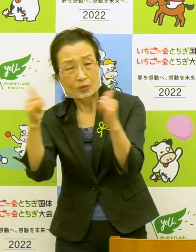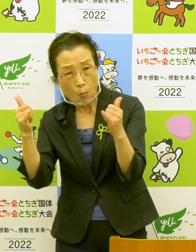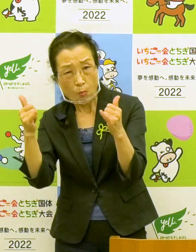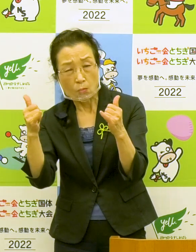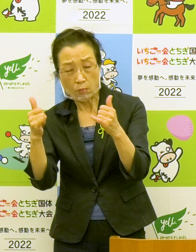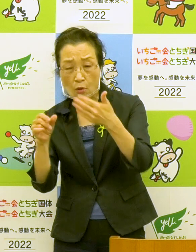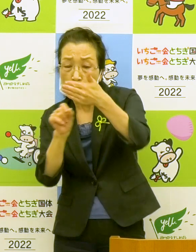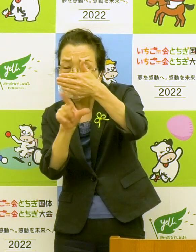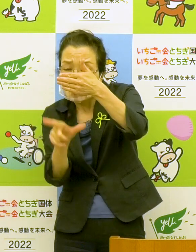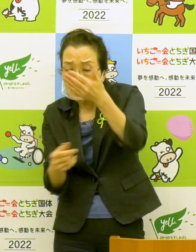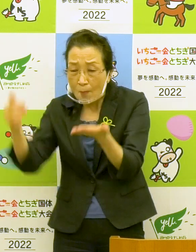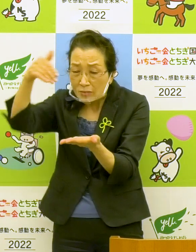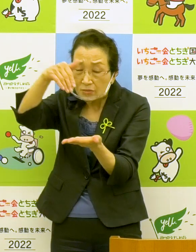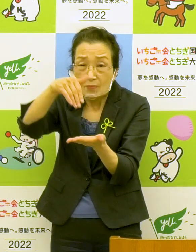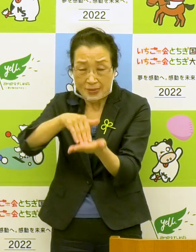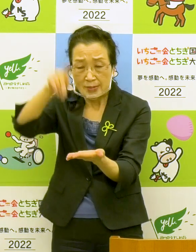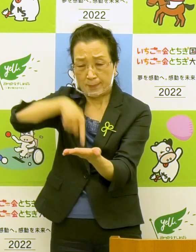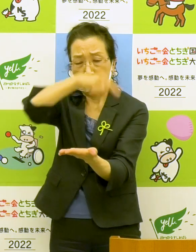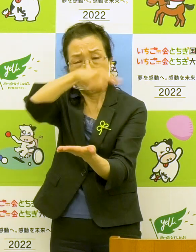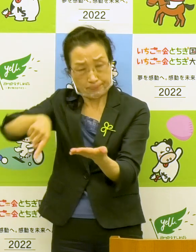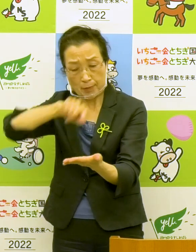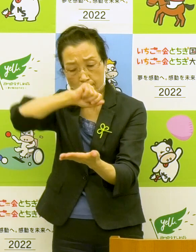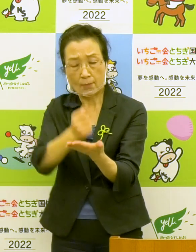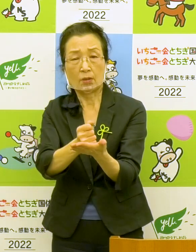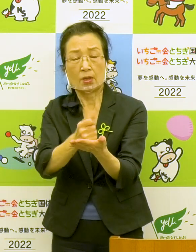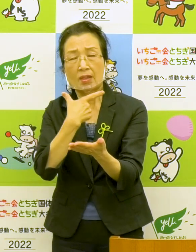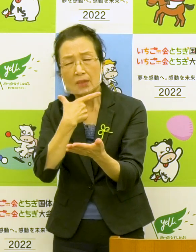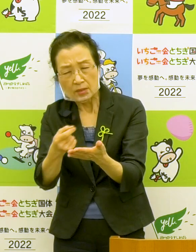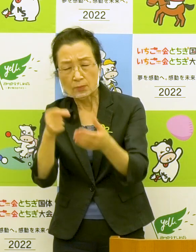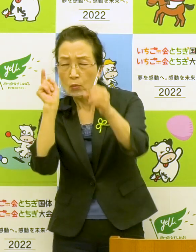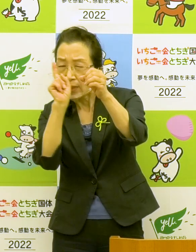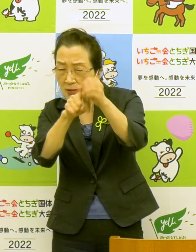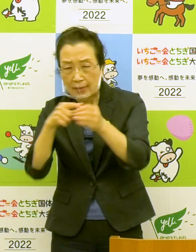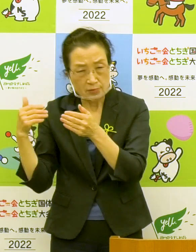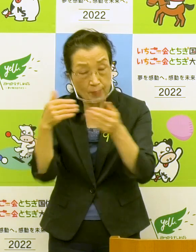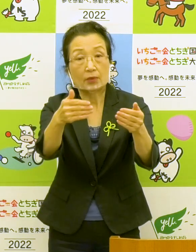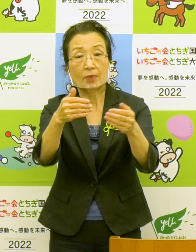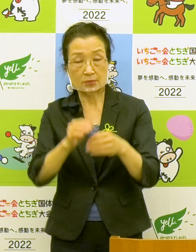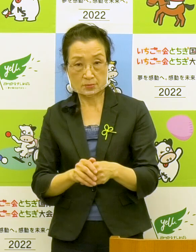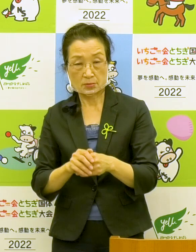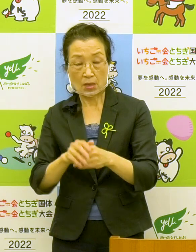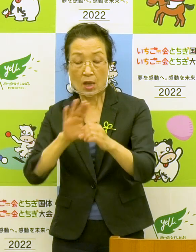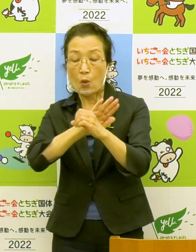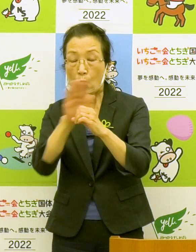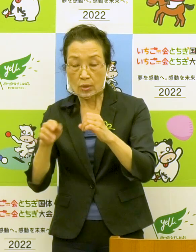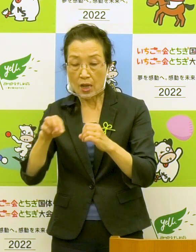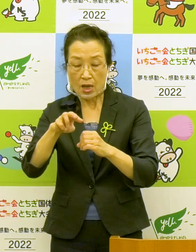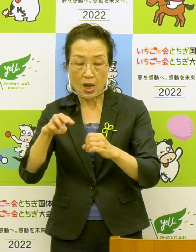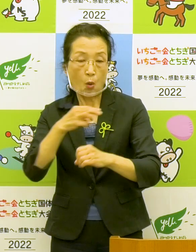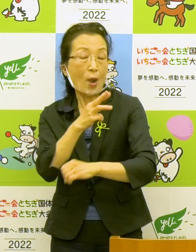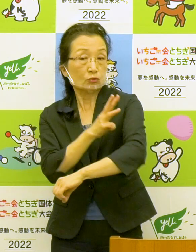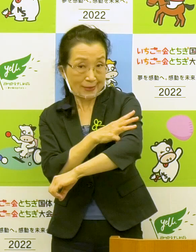月末までを完了を目指して加速化を進めてまいります。新型コロナウイルスワクチン接種一般